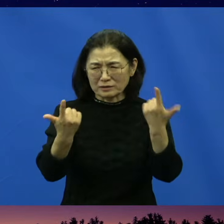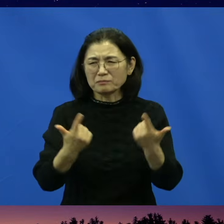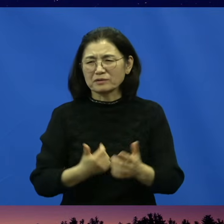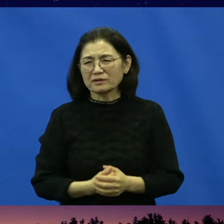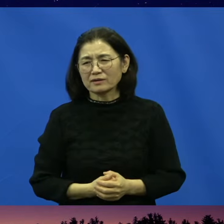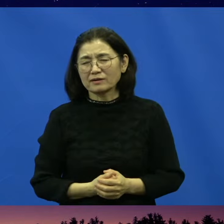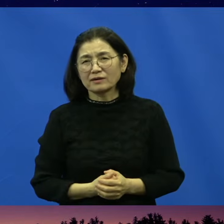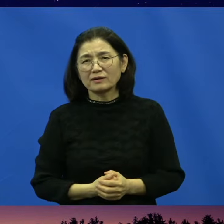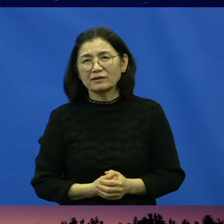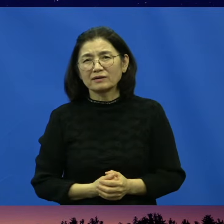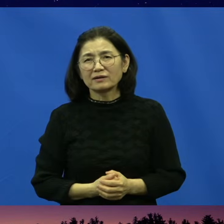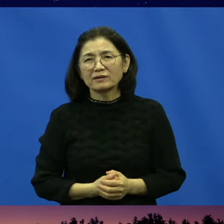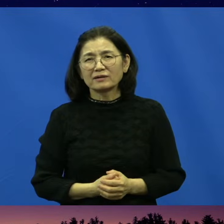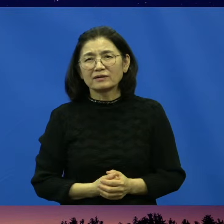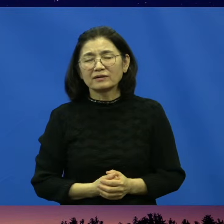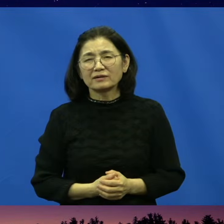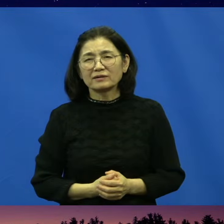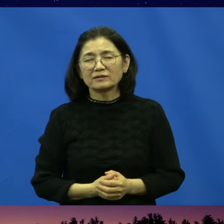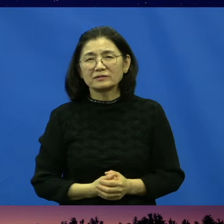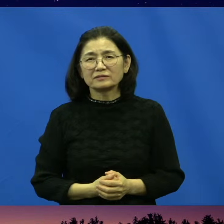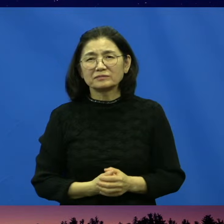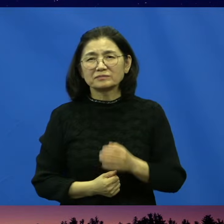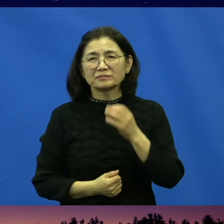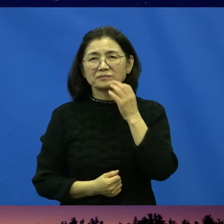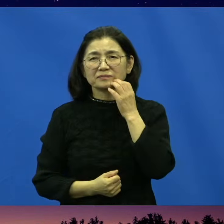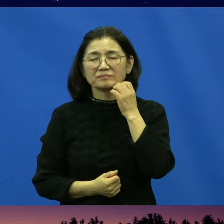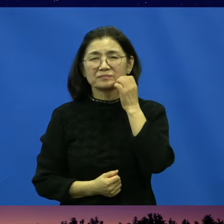철저하게 나는 아무것도 아닙니다.